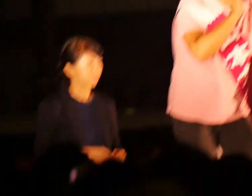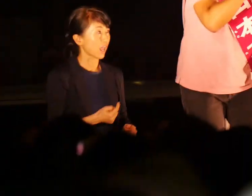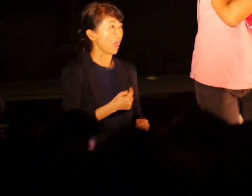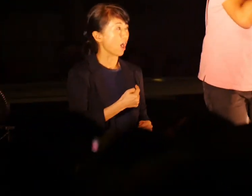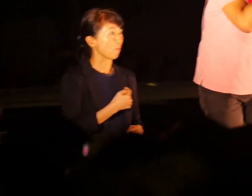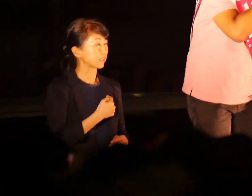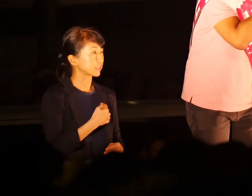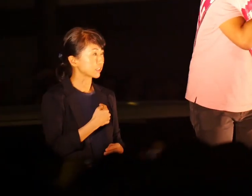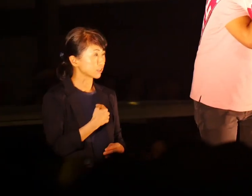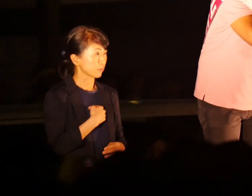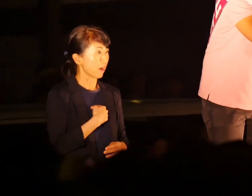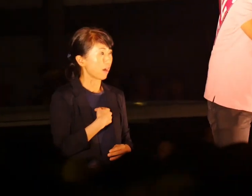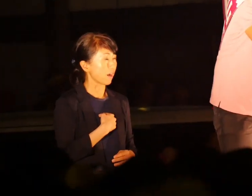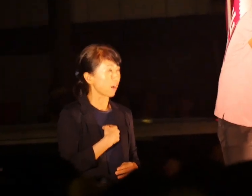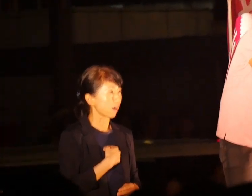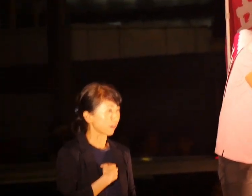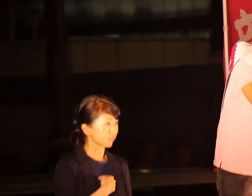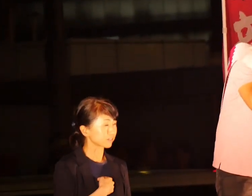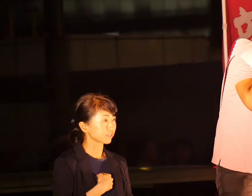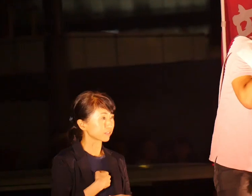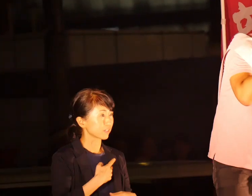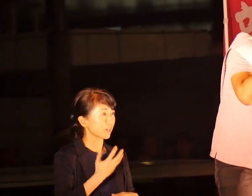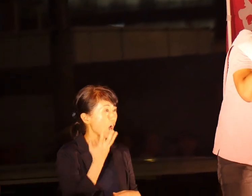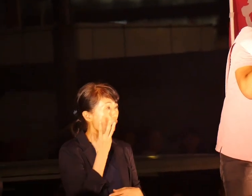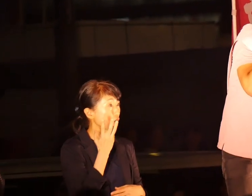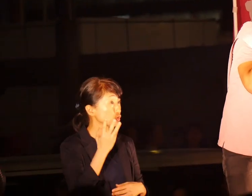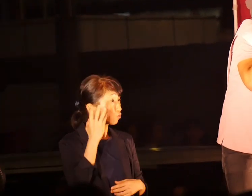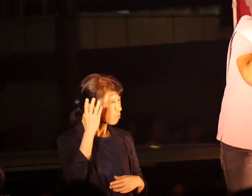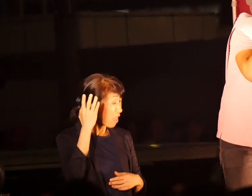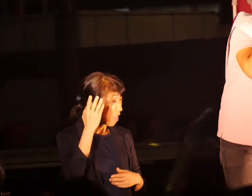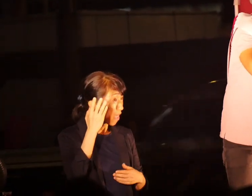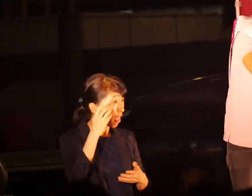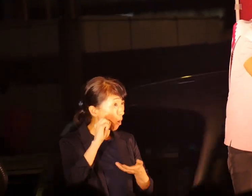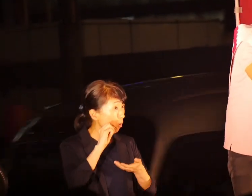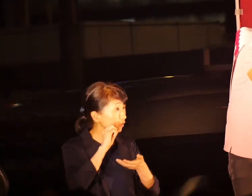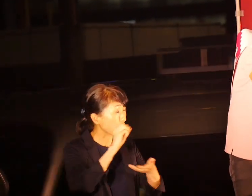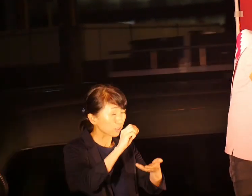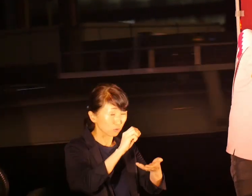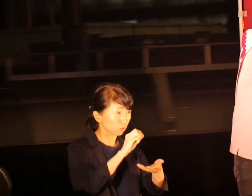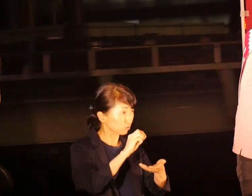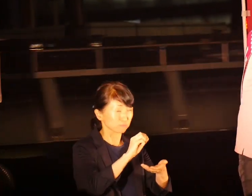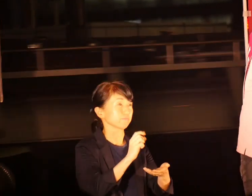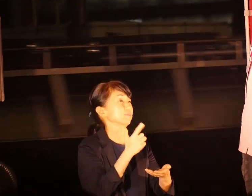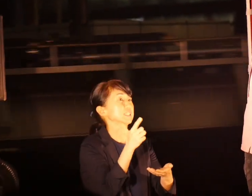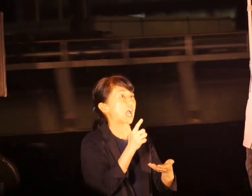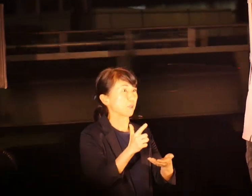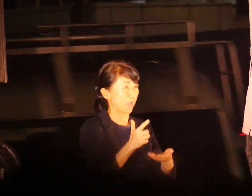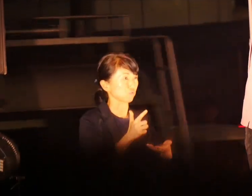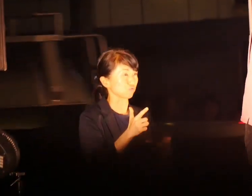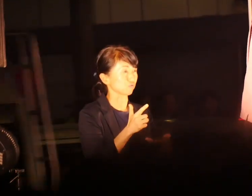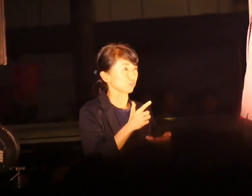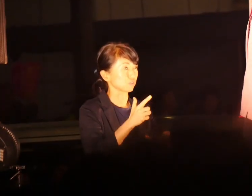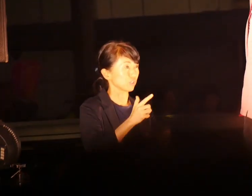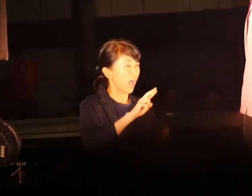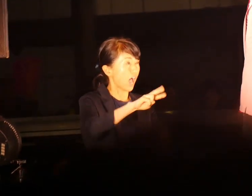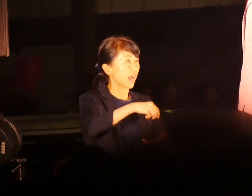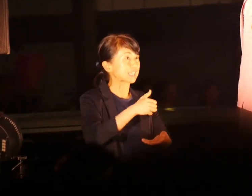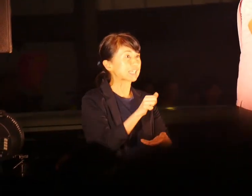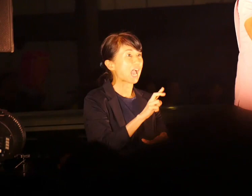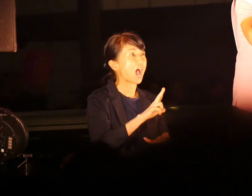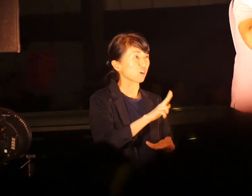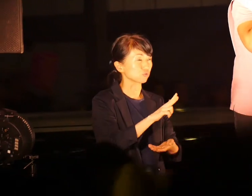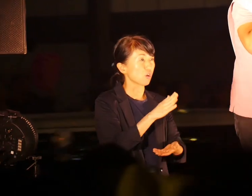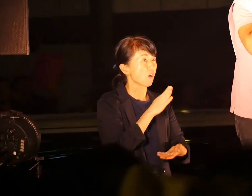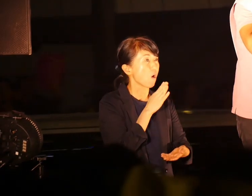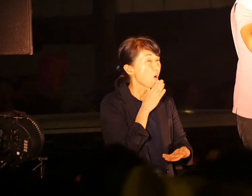私はファンタジーを提供するそのつもりはありません。リアルに国